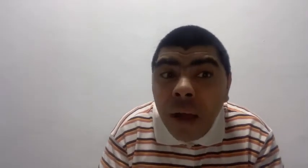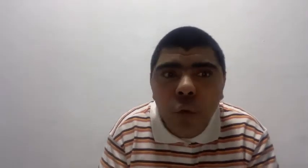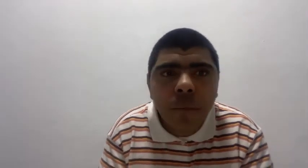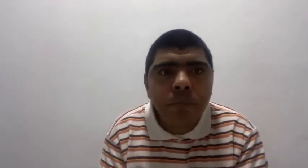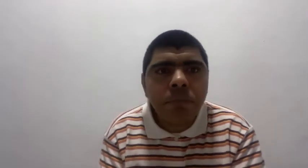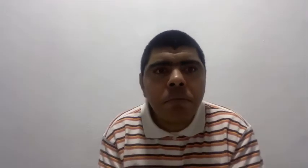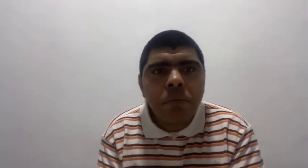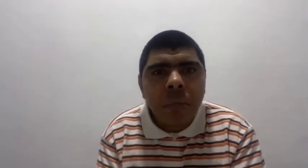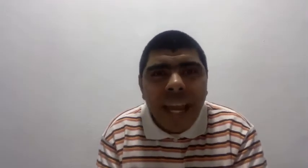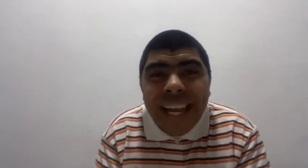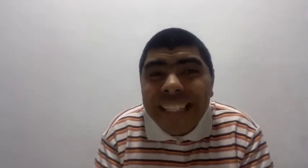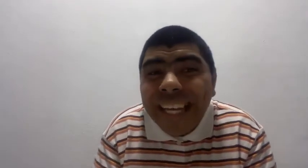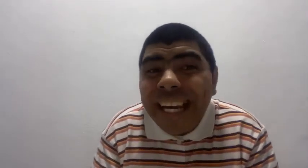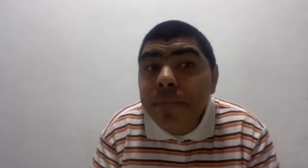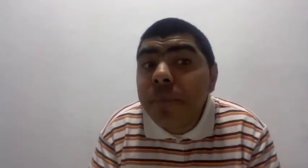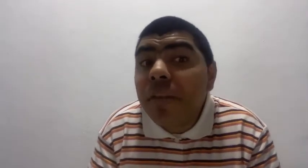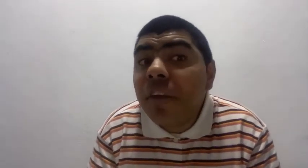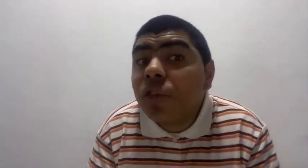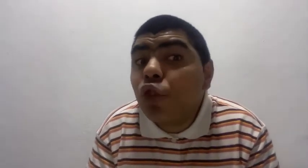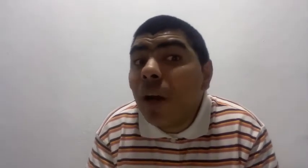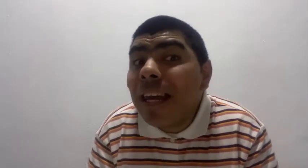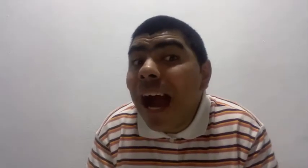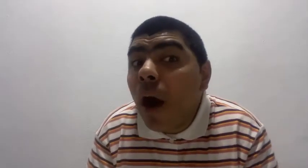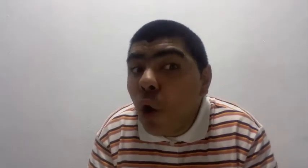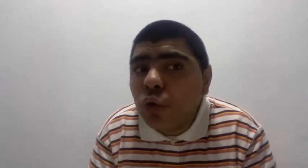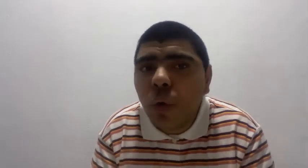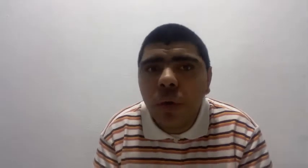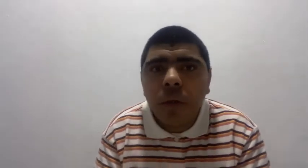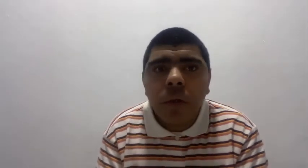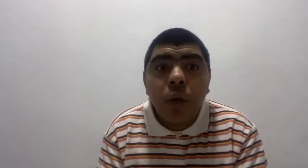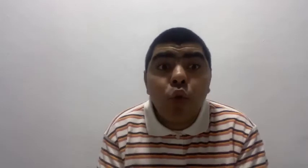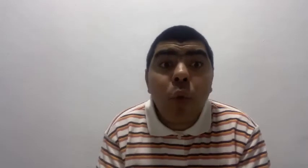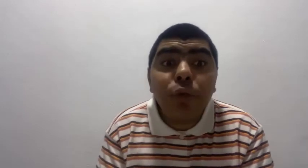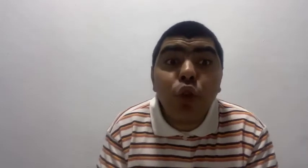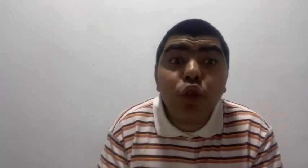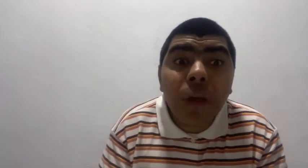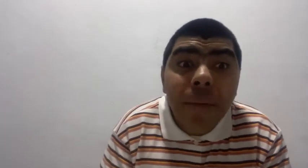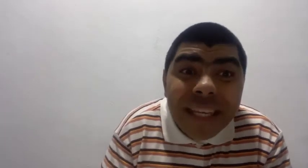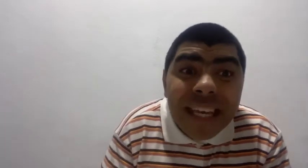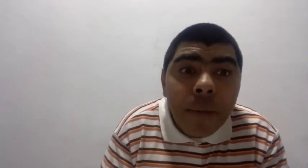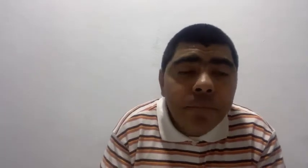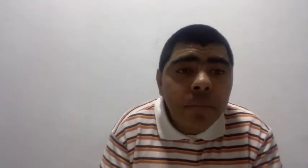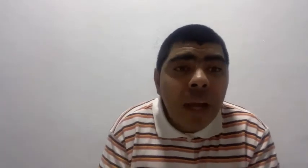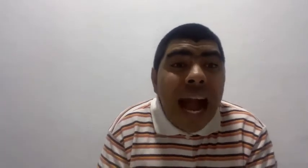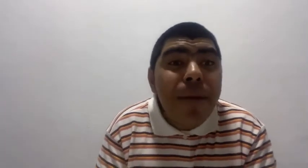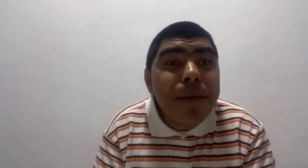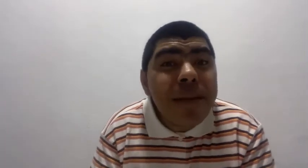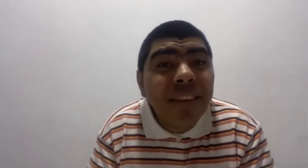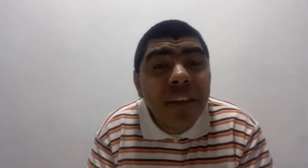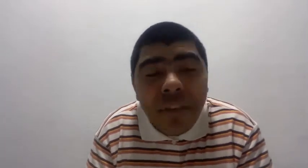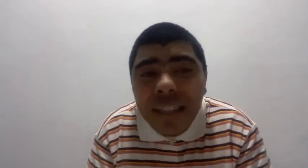enfocados en querer perfeccionar a otro cuando todavía a mí me hace